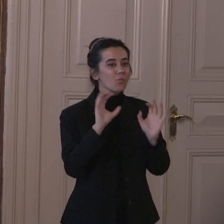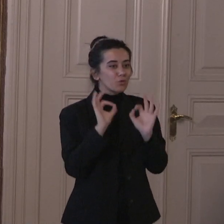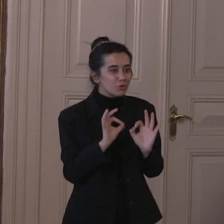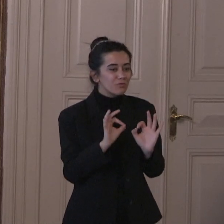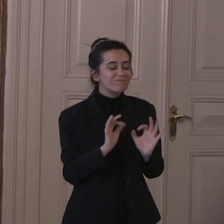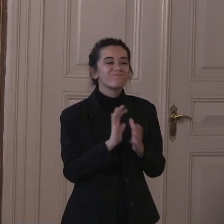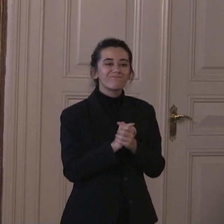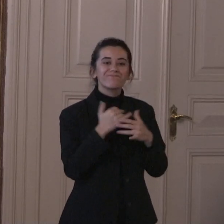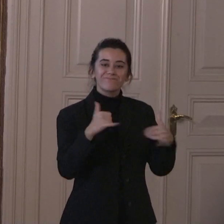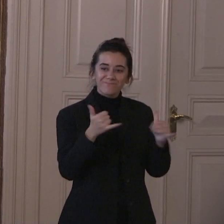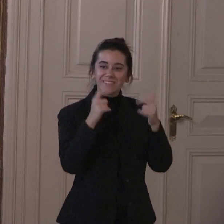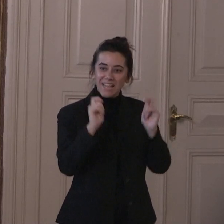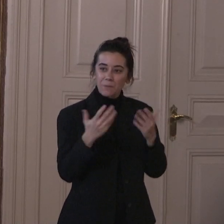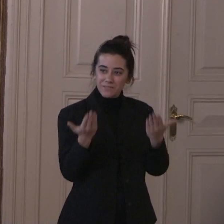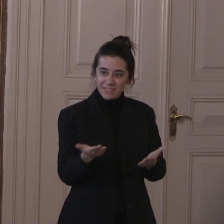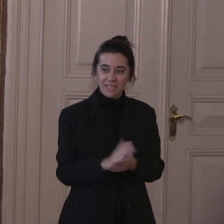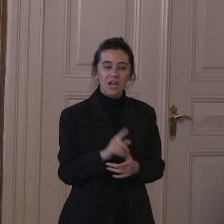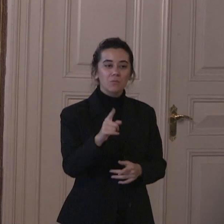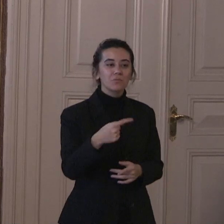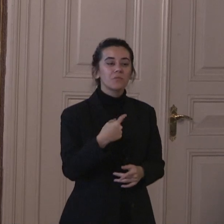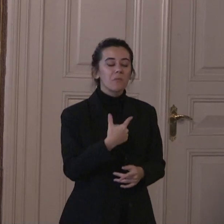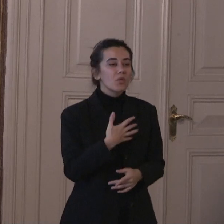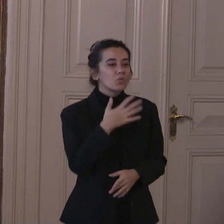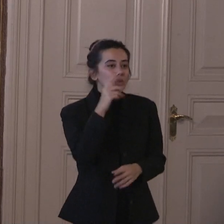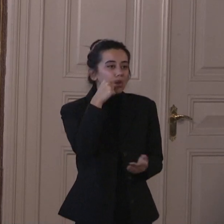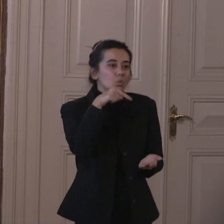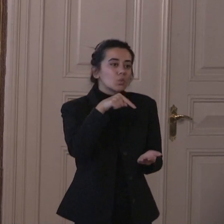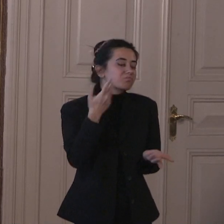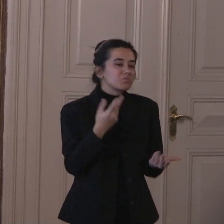olacak. Onun dışında işte erişebildik,